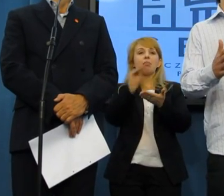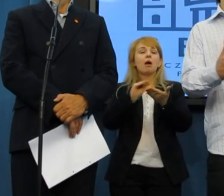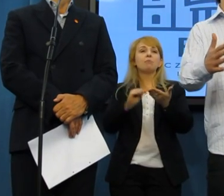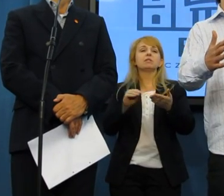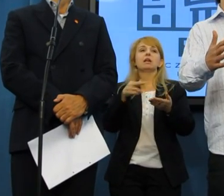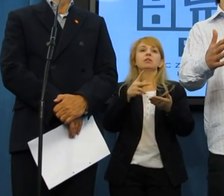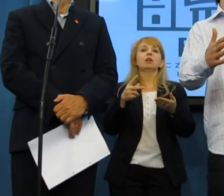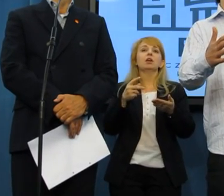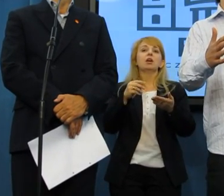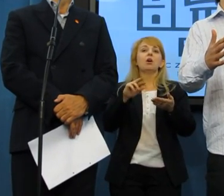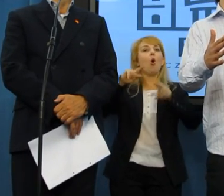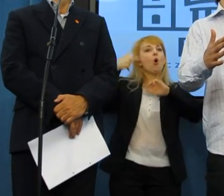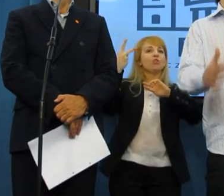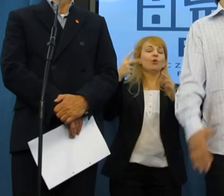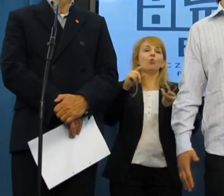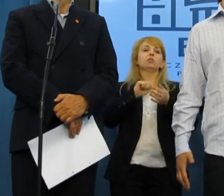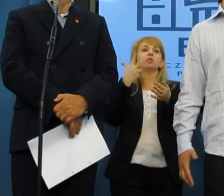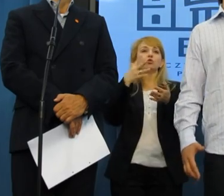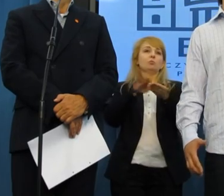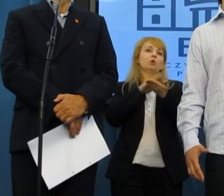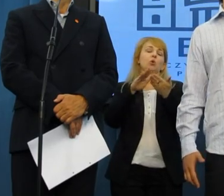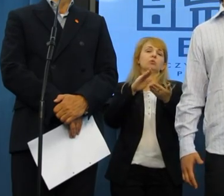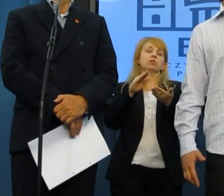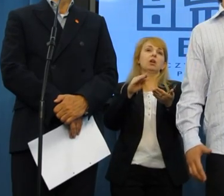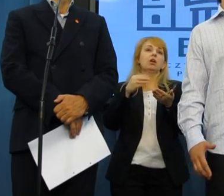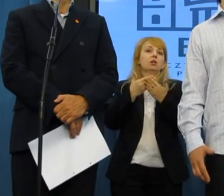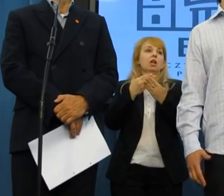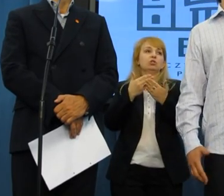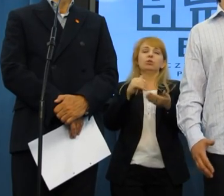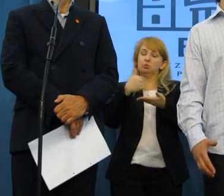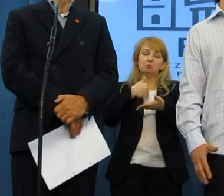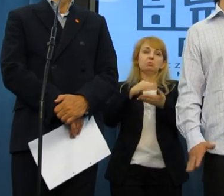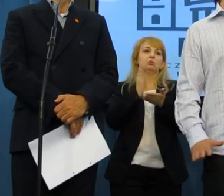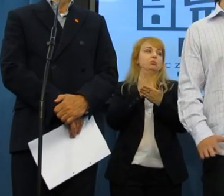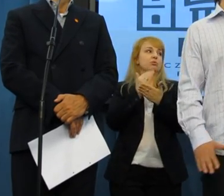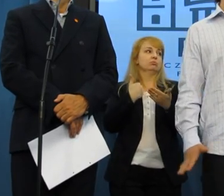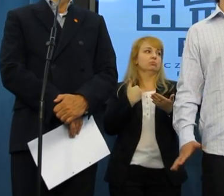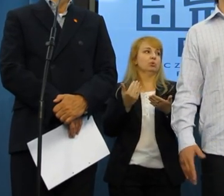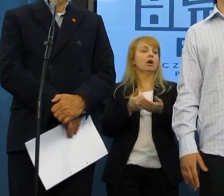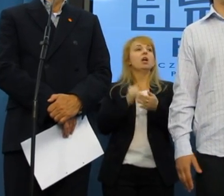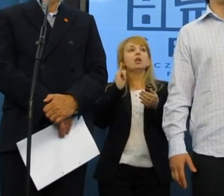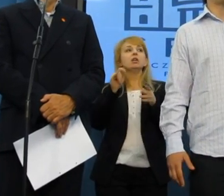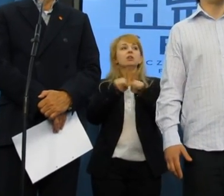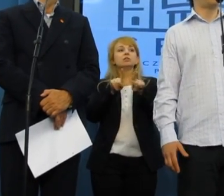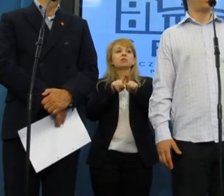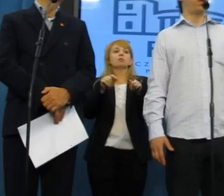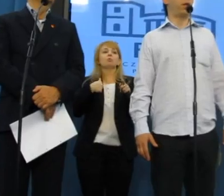była w tym okresie 3 miesięcy po prostu ta pomoc świadczona. A jeszcze? Mojej obrony się podejmuje też pro